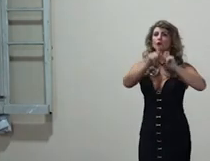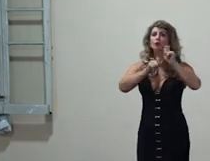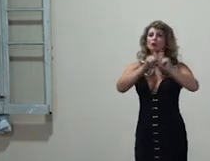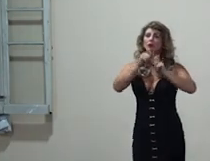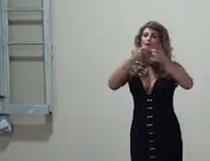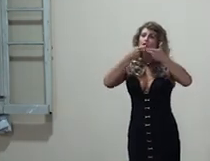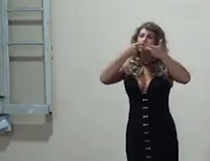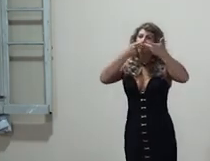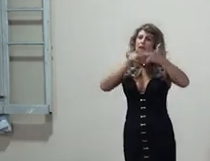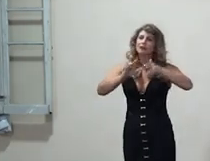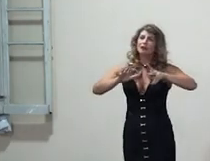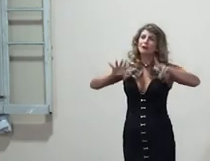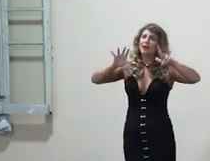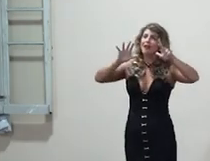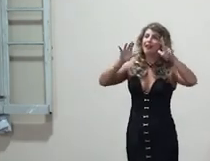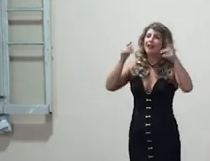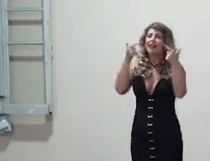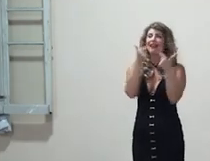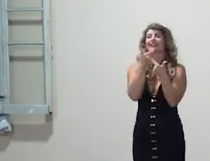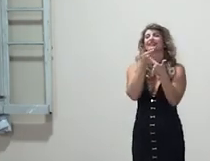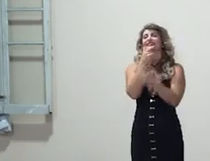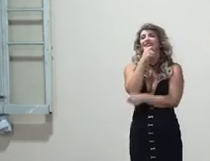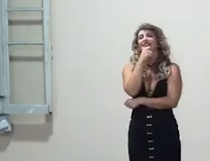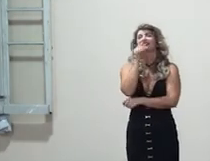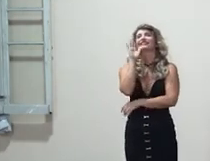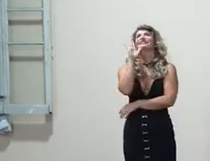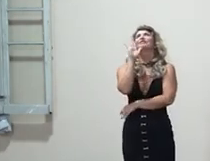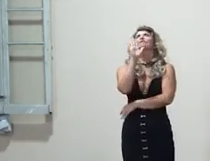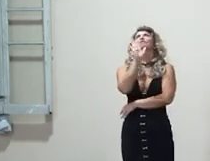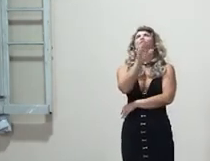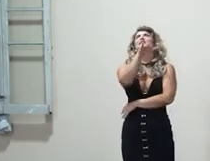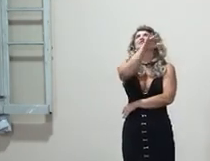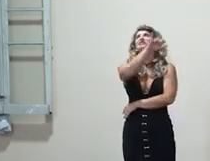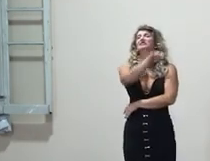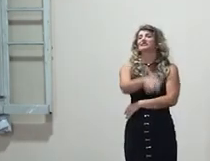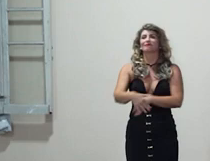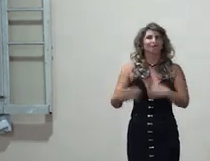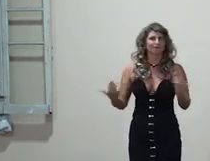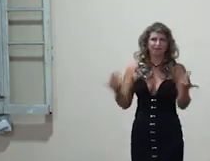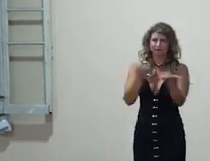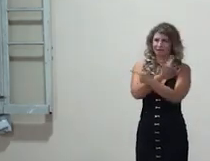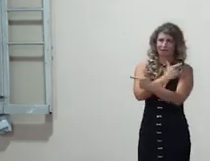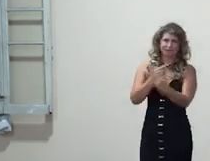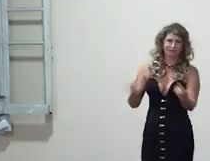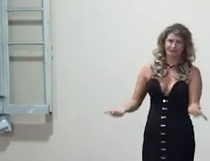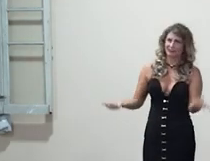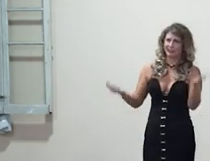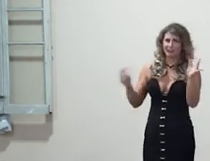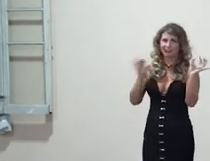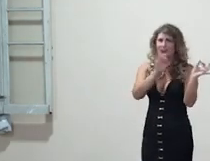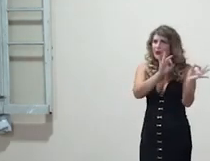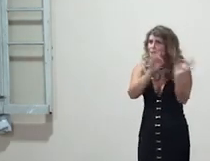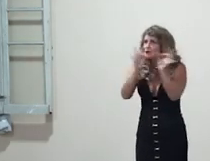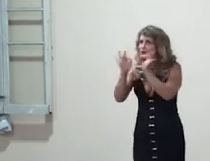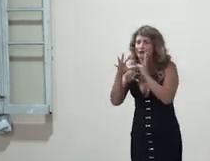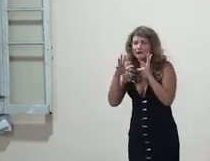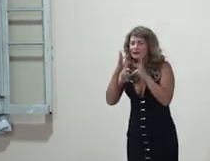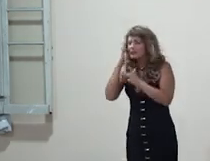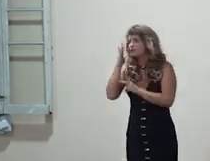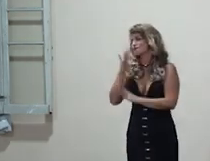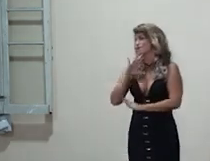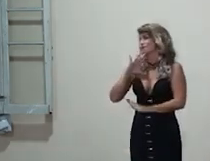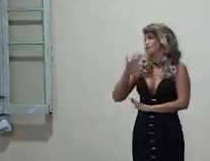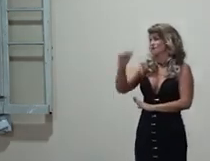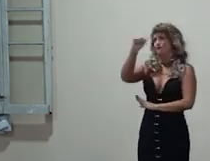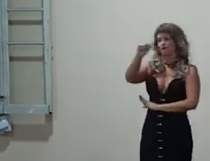e contei a cena para ela, ela riu de mim, quá, quá, quá, que jeito, e eu sigo novela, eu sei tudo, não sei o